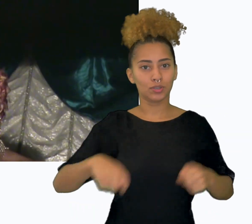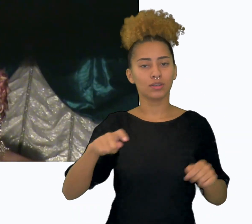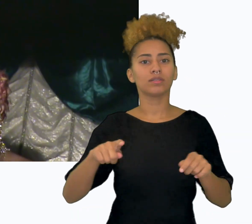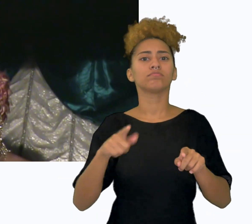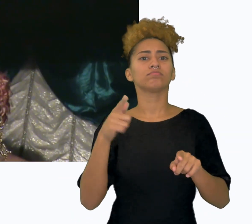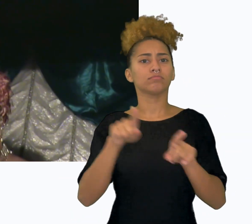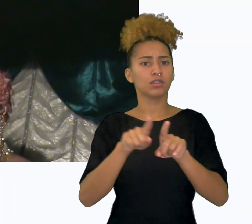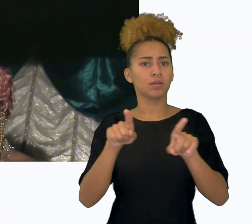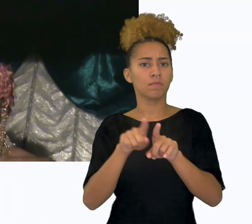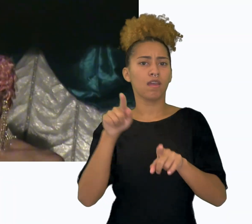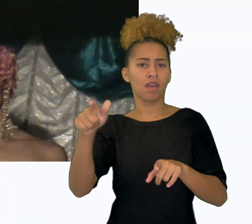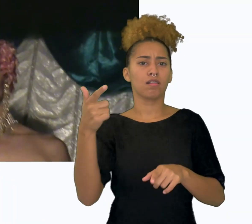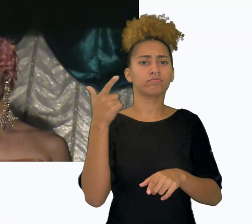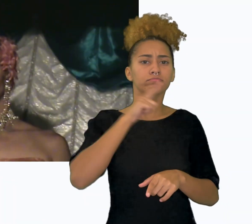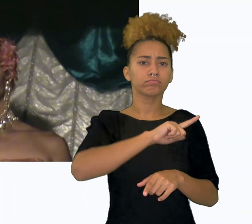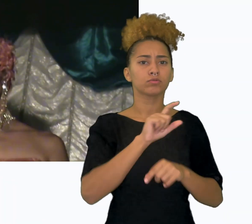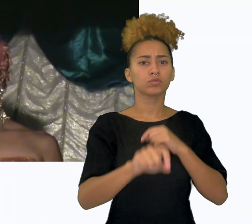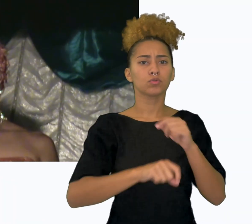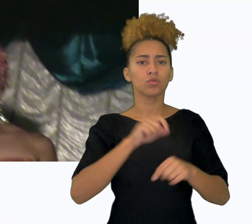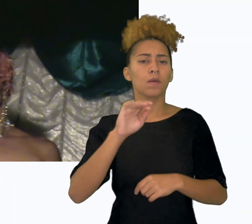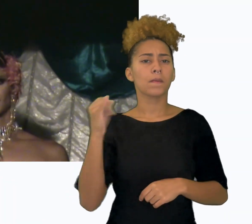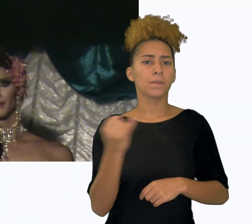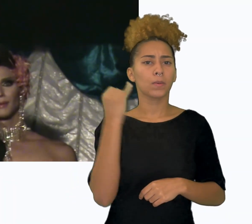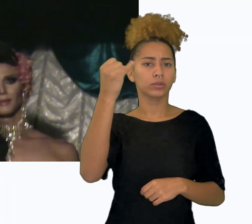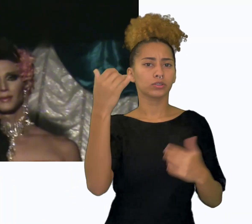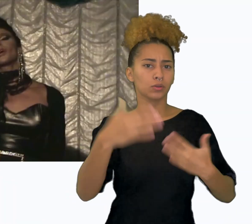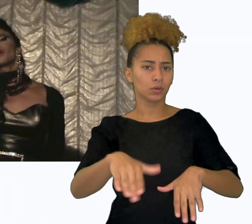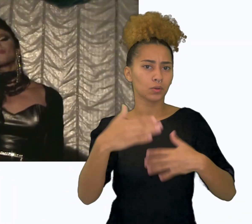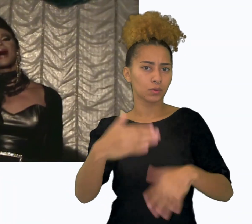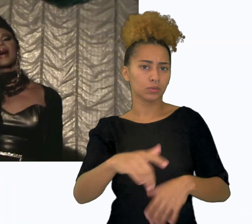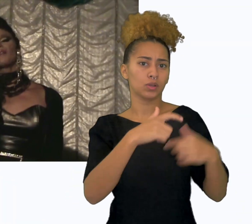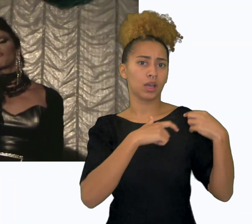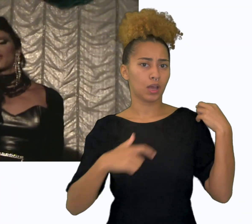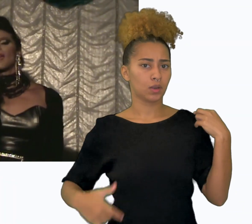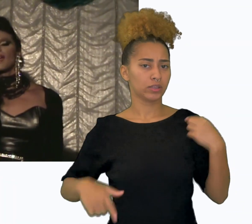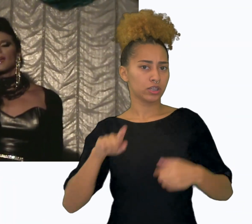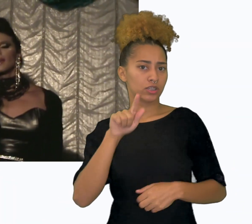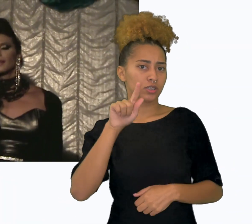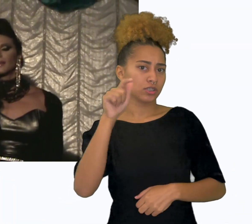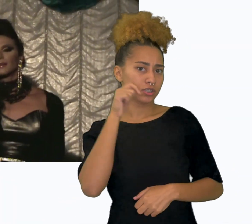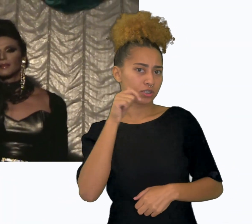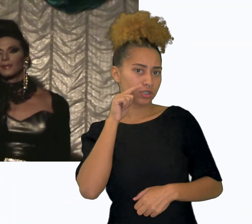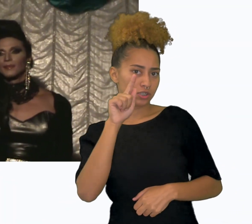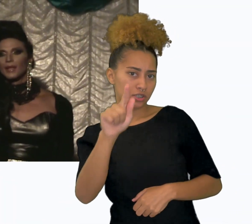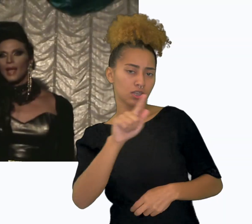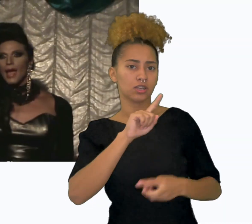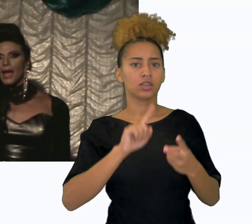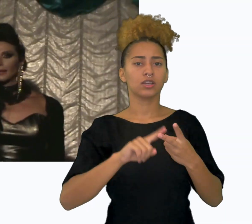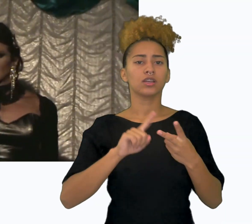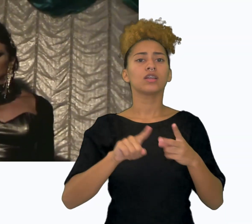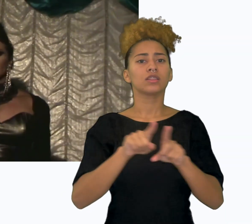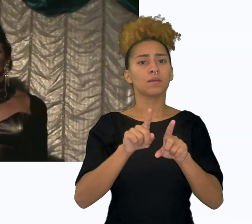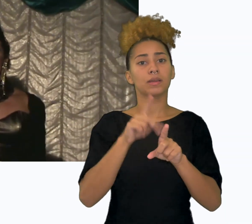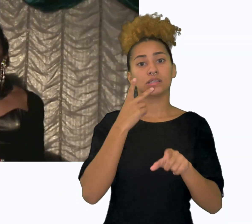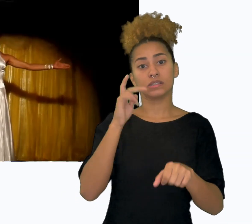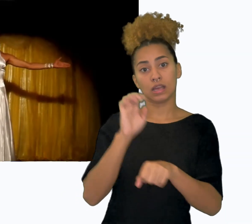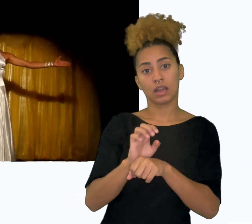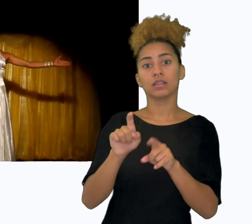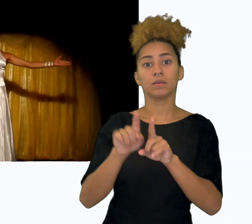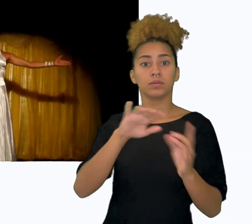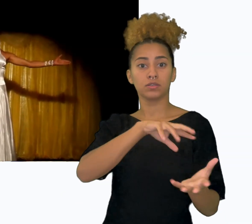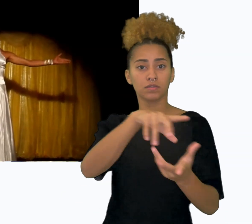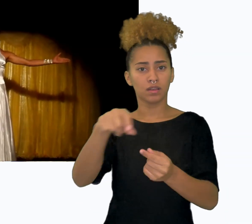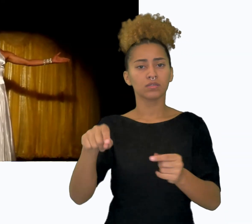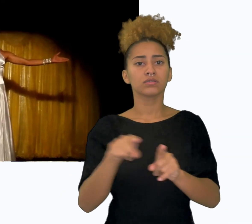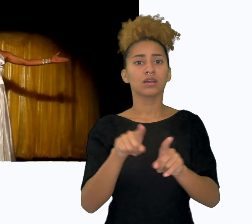Nordeste. Leva consigo as faixas dos mais importantes concursos como Garota G, Miss Universo, Miss Ceará. Ganhou o título